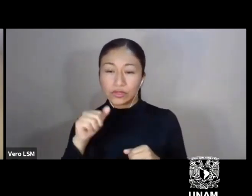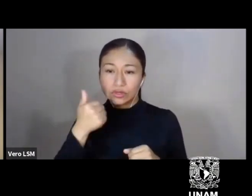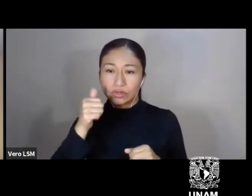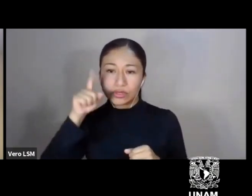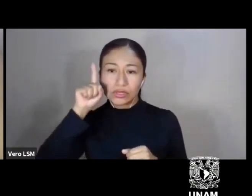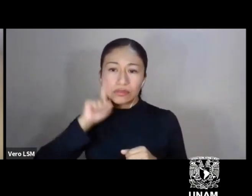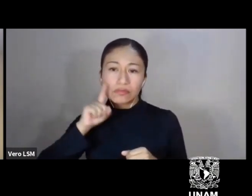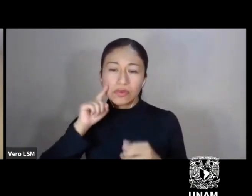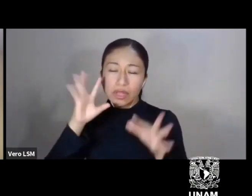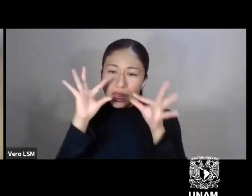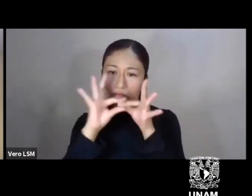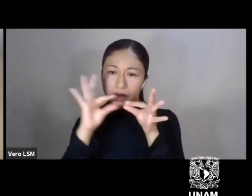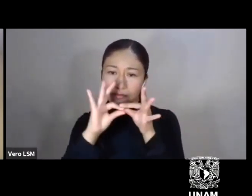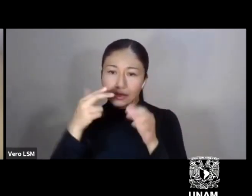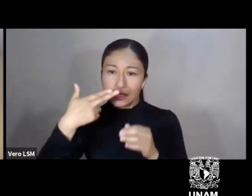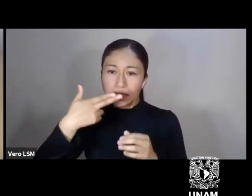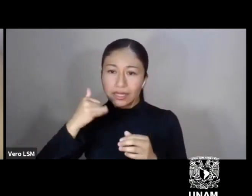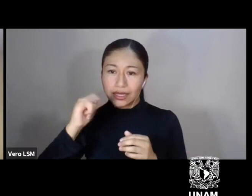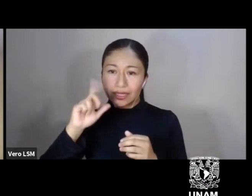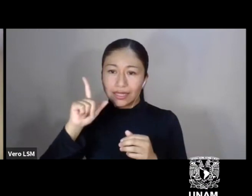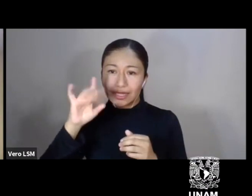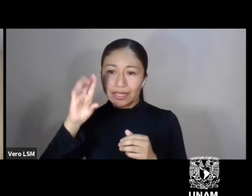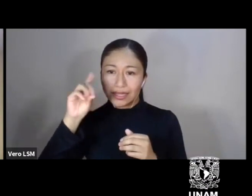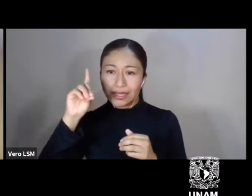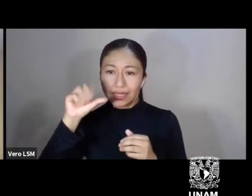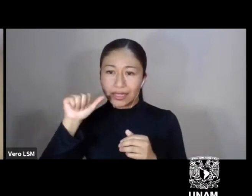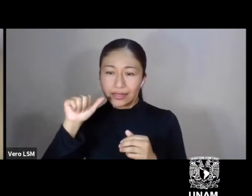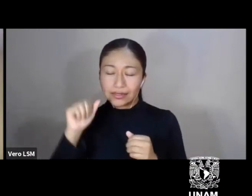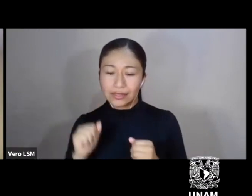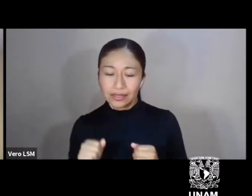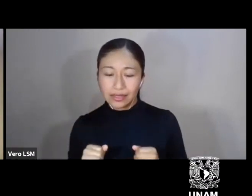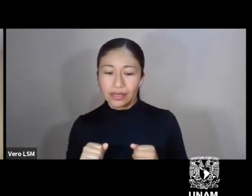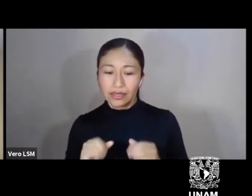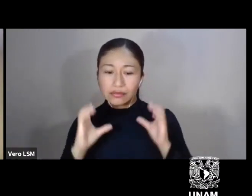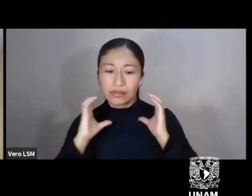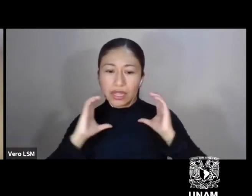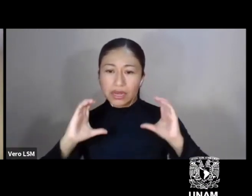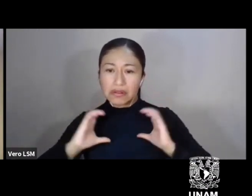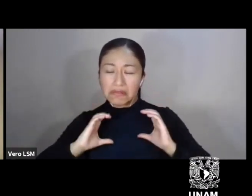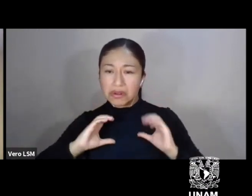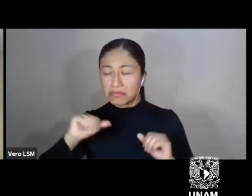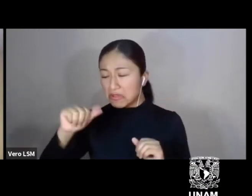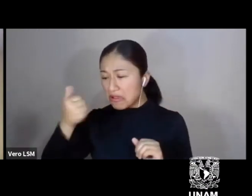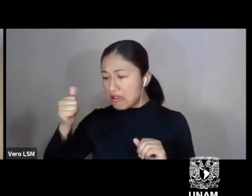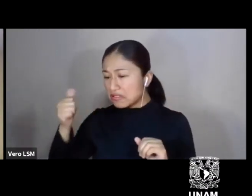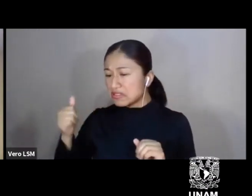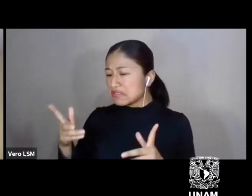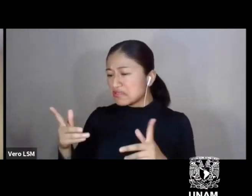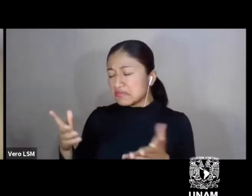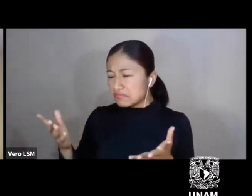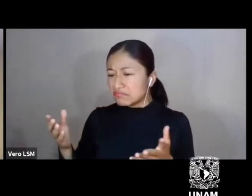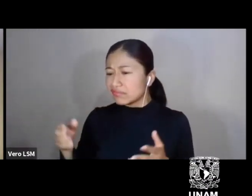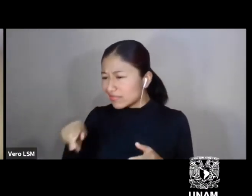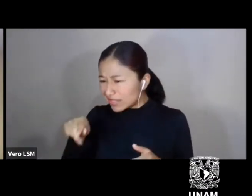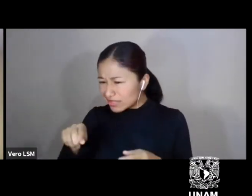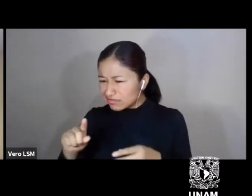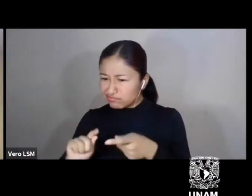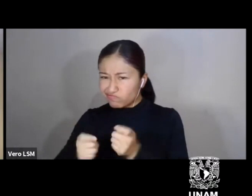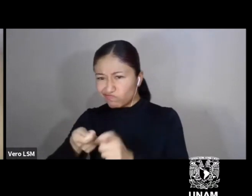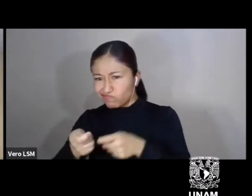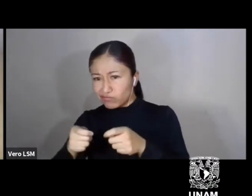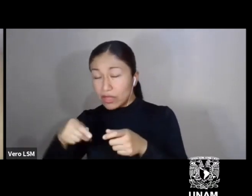que también con una funcionalidad que se le da a esa parte del cuerpo que resulta para otros imperfectos y para muchos hace falta cumplir una